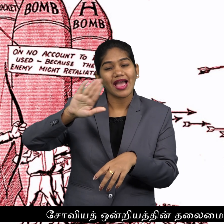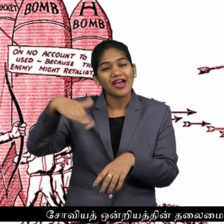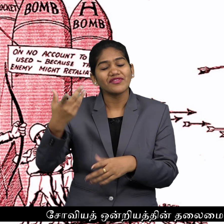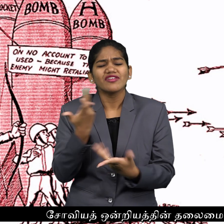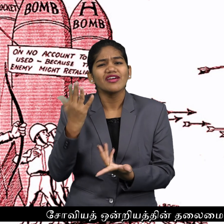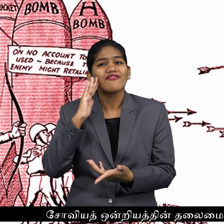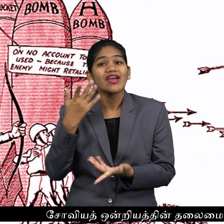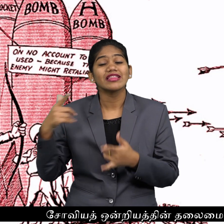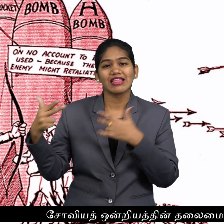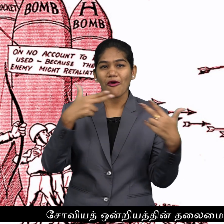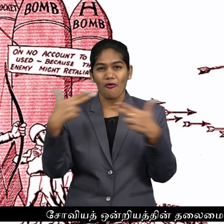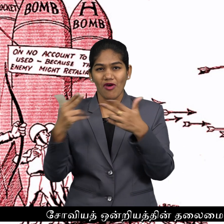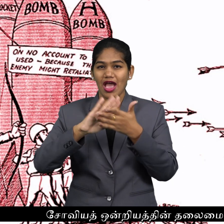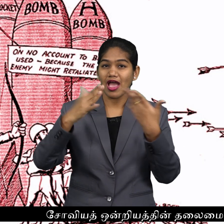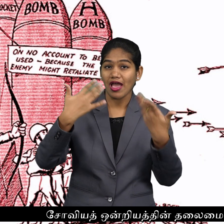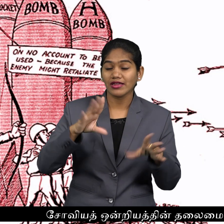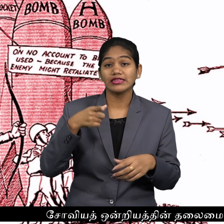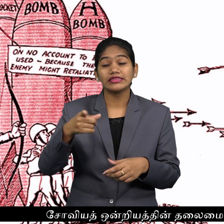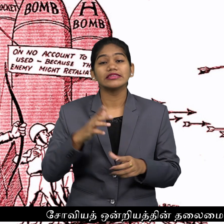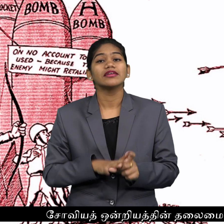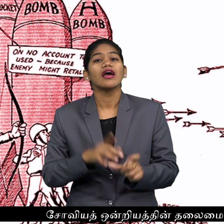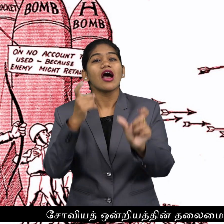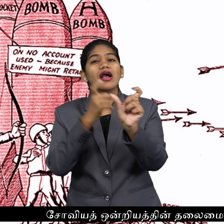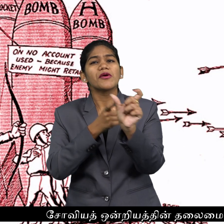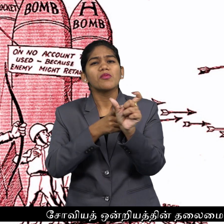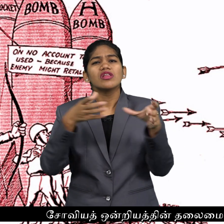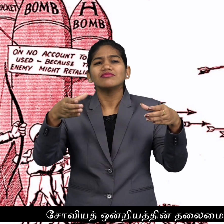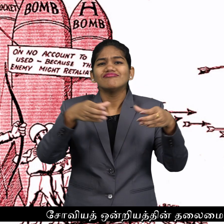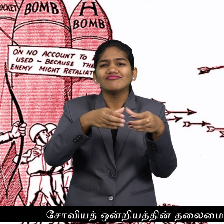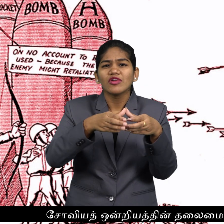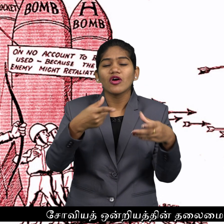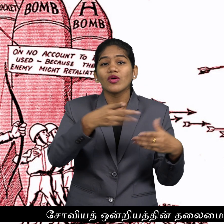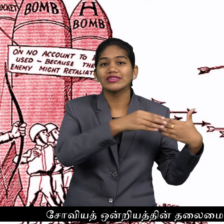சோவியத் ஒன்றியத்தின் தலைமையிலான கம்யூனிஸ்ட் தொகுதி மற்றும்